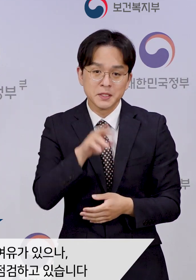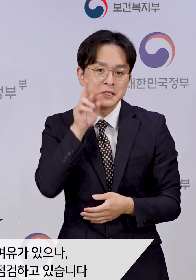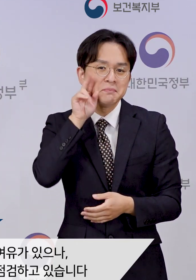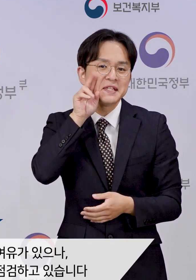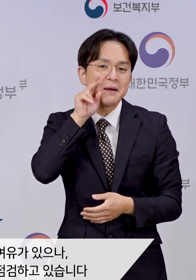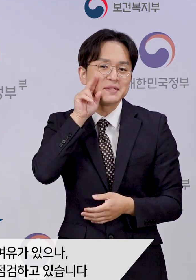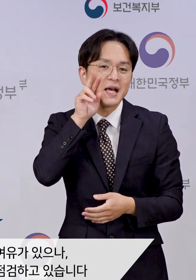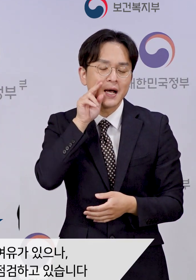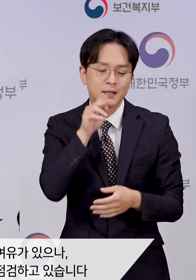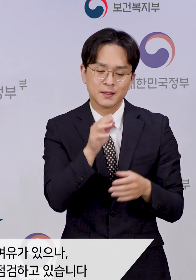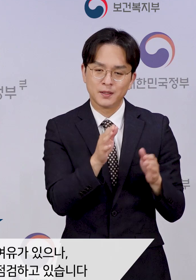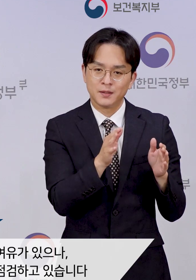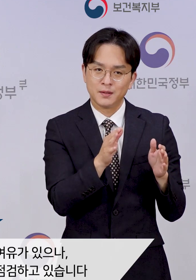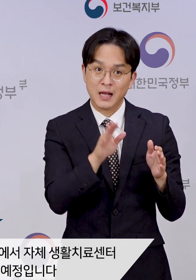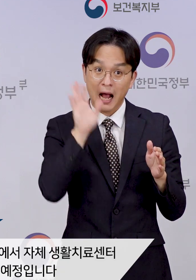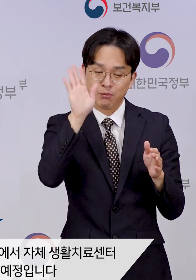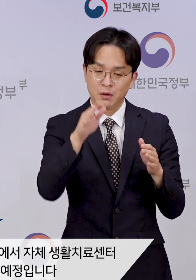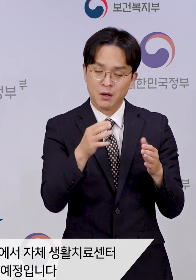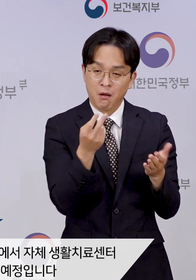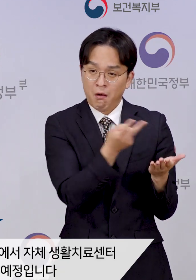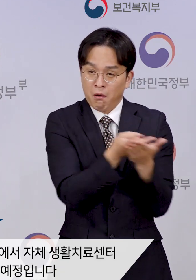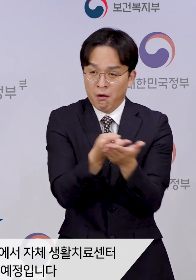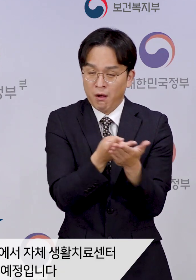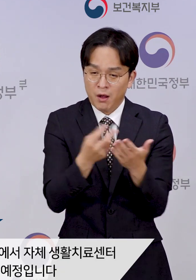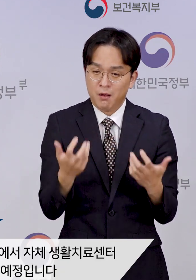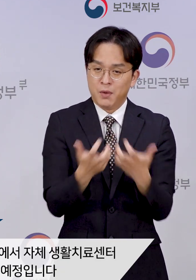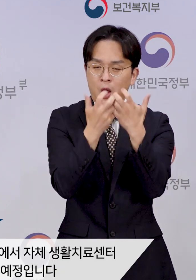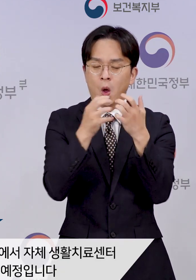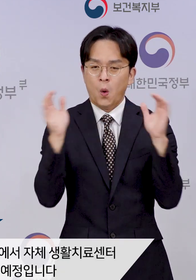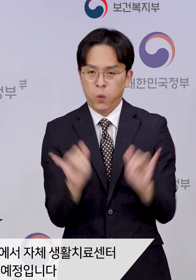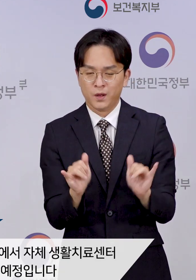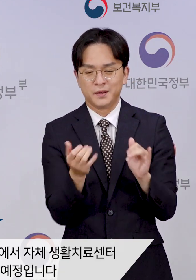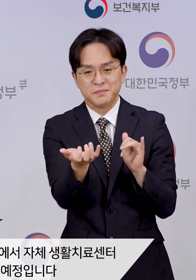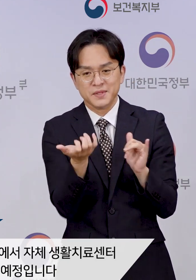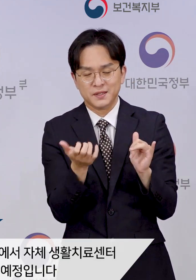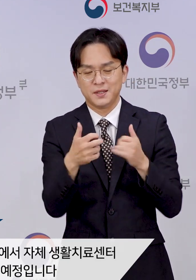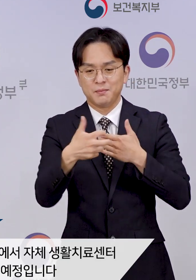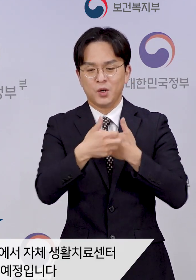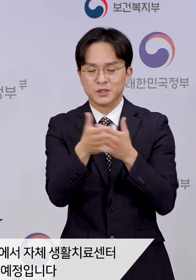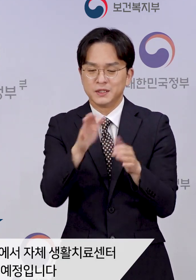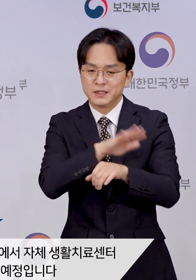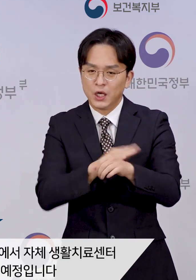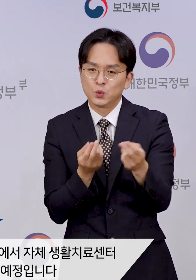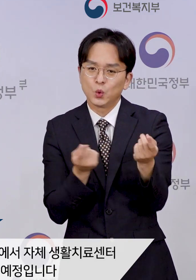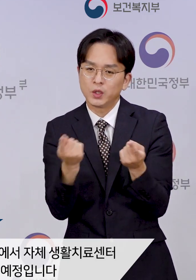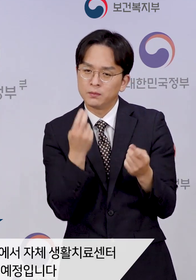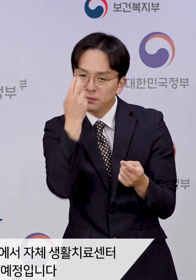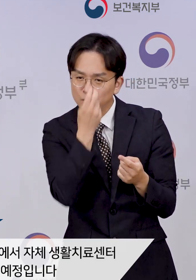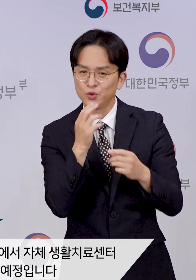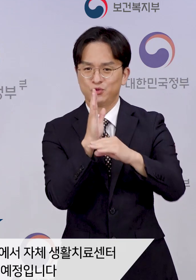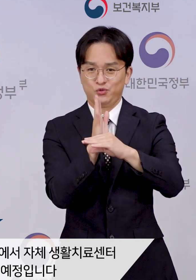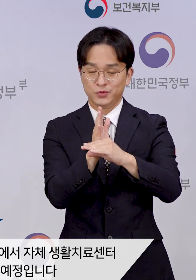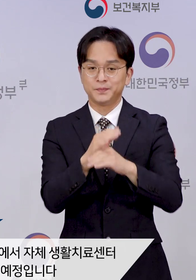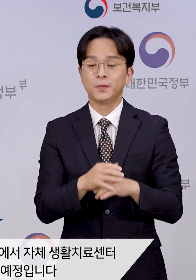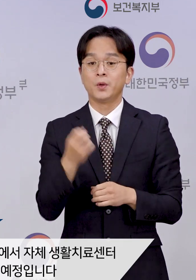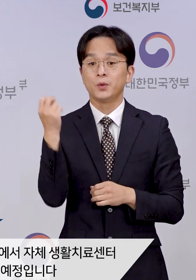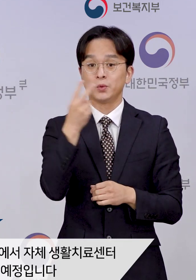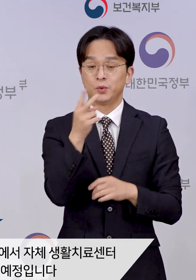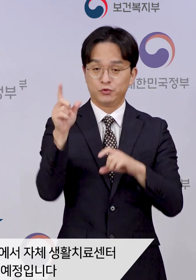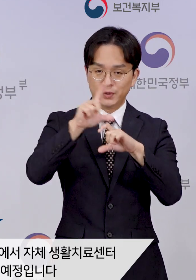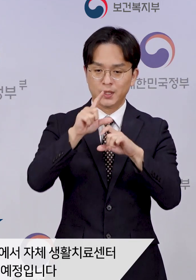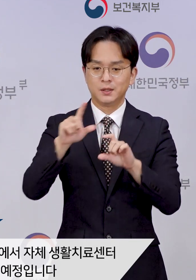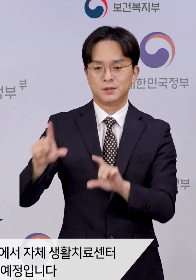선제적으로 점검하고 있습니다. 현재 수도권의 생활치료센터 역시 여력이 있으며 지자체에서